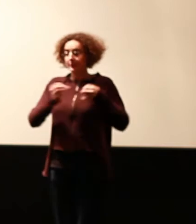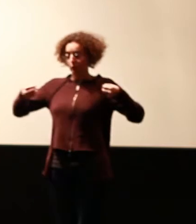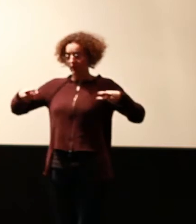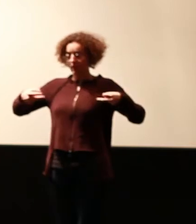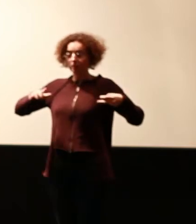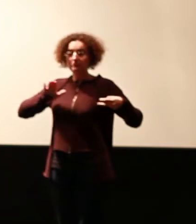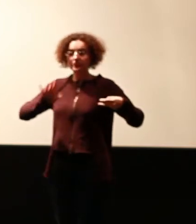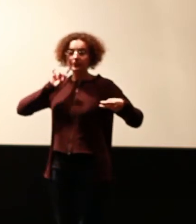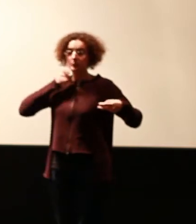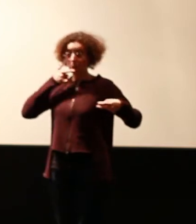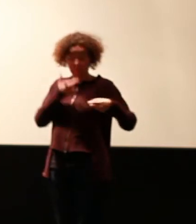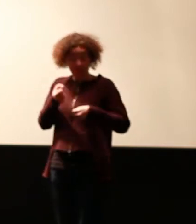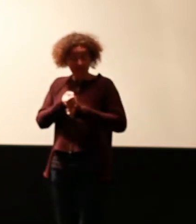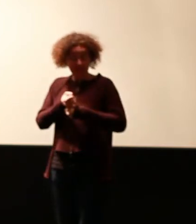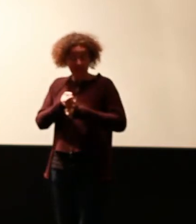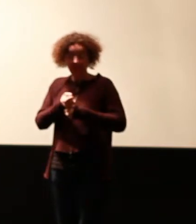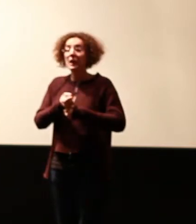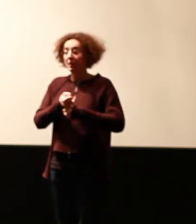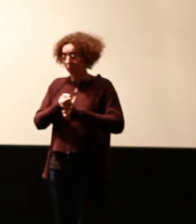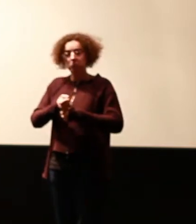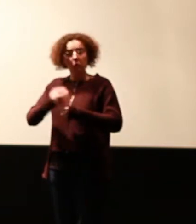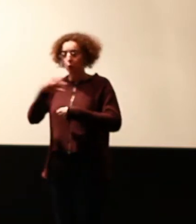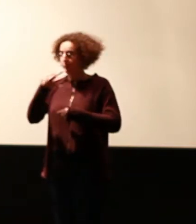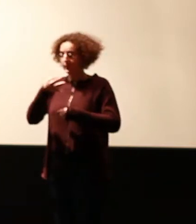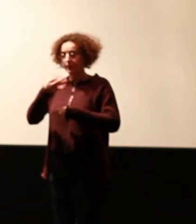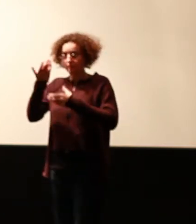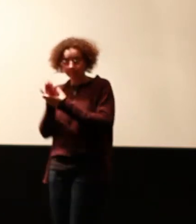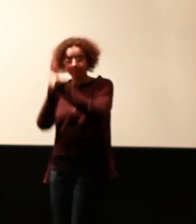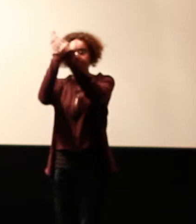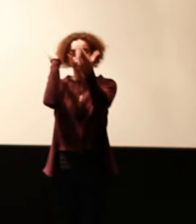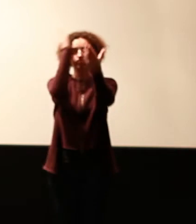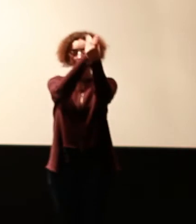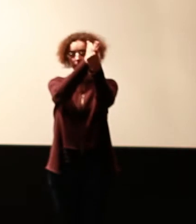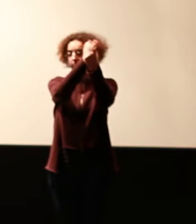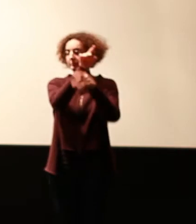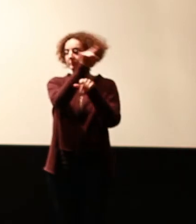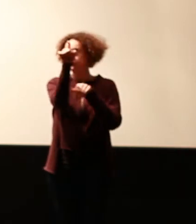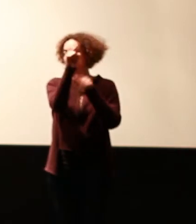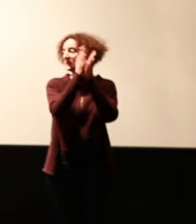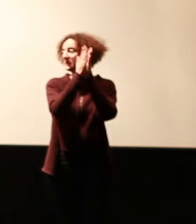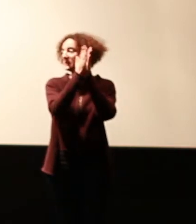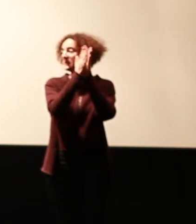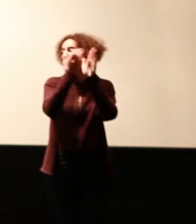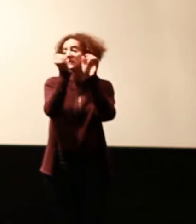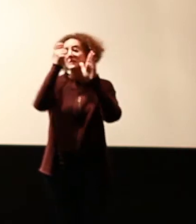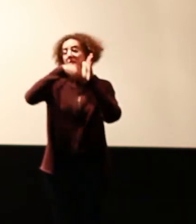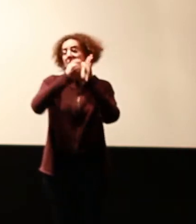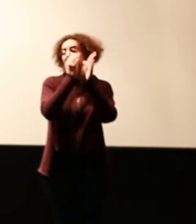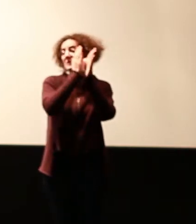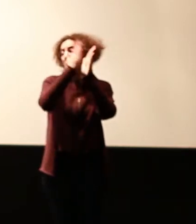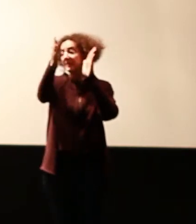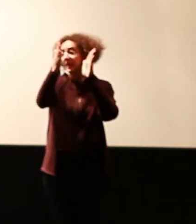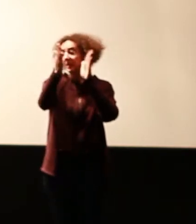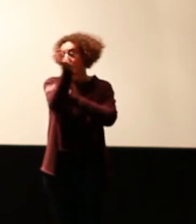sera le cas prochainement de L'absence que vous venez de voir de Mama Keïta. Voilà. Et donc, ce soir, on a la chance d'avoir avec